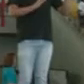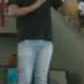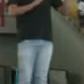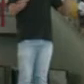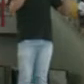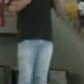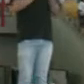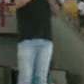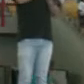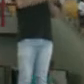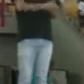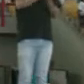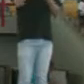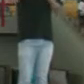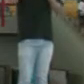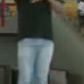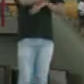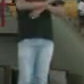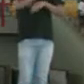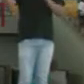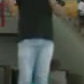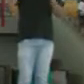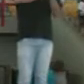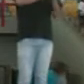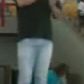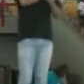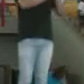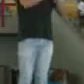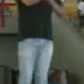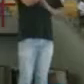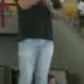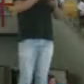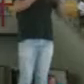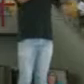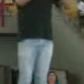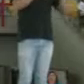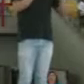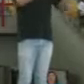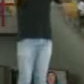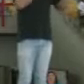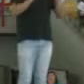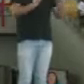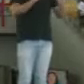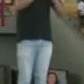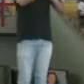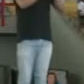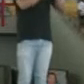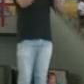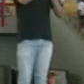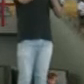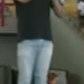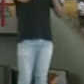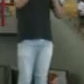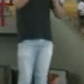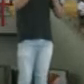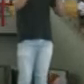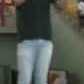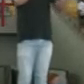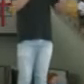O movimento imigratório para o Brasil no século 21. A menina recortou no século 21 e usou para compor